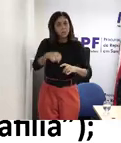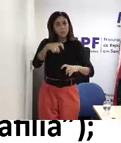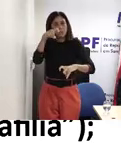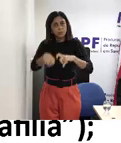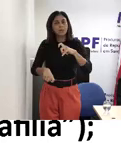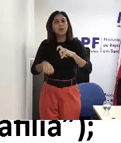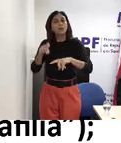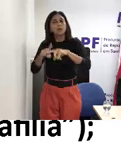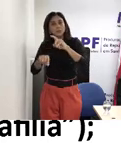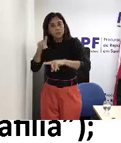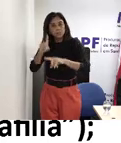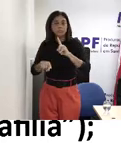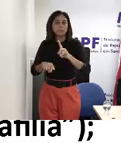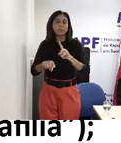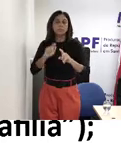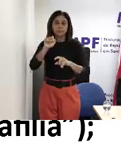fase da